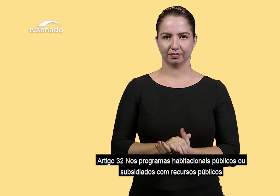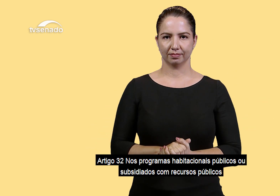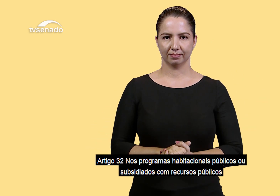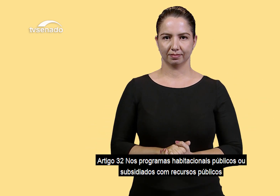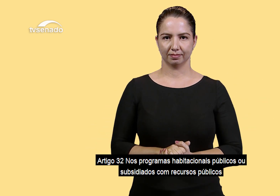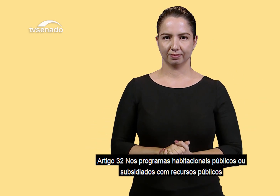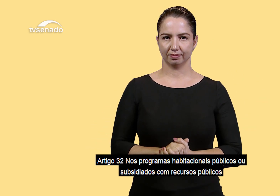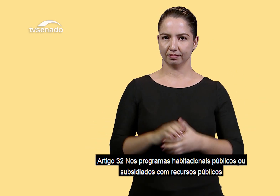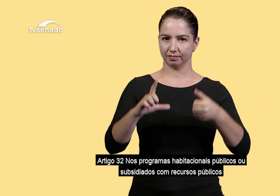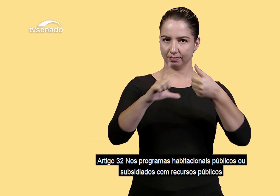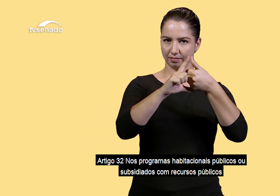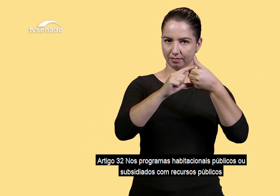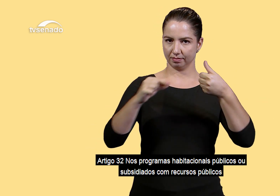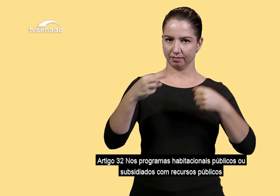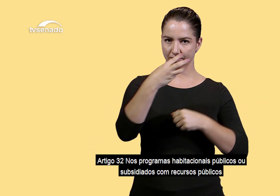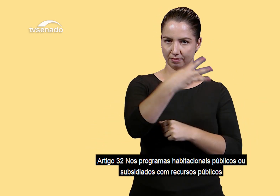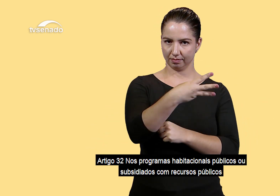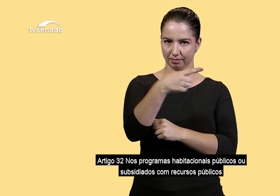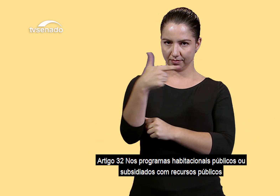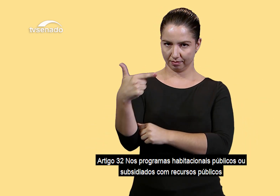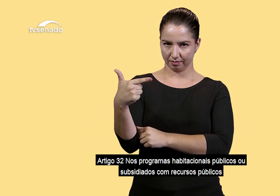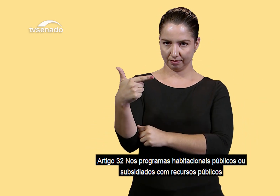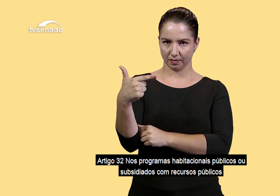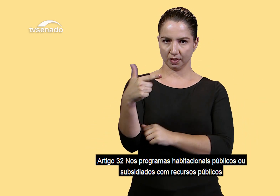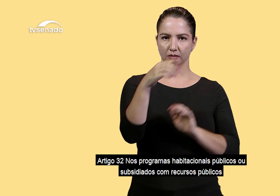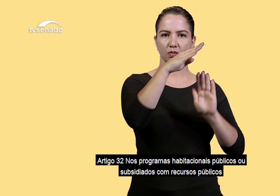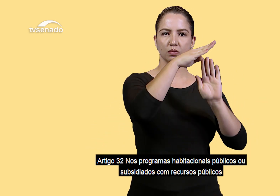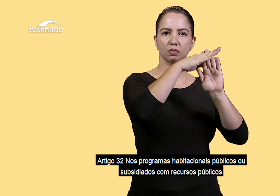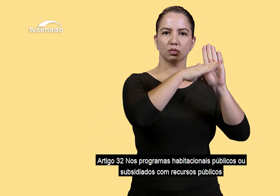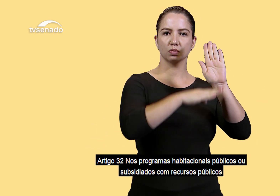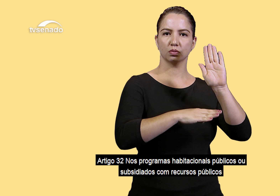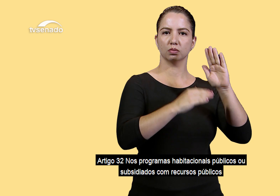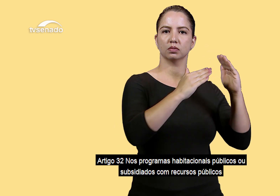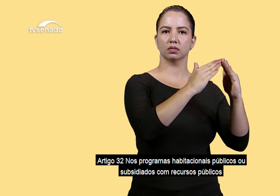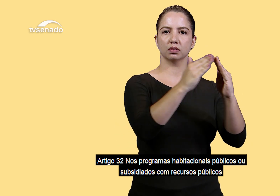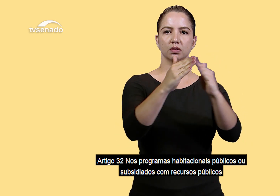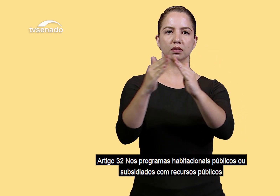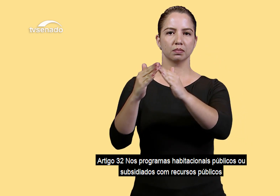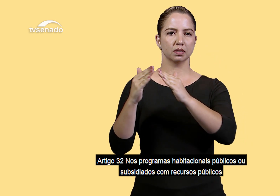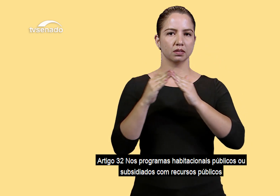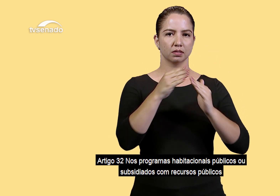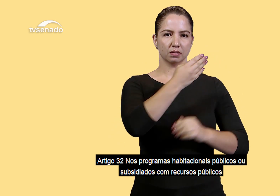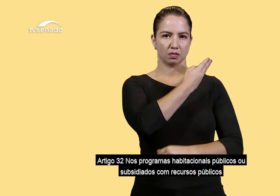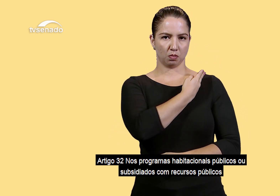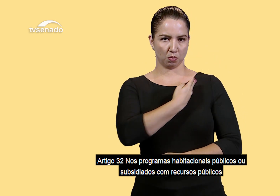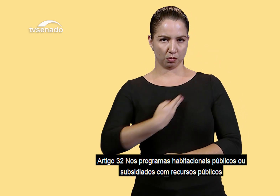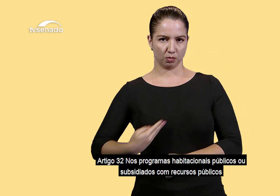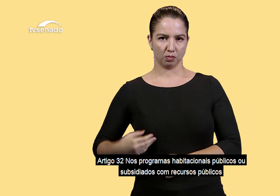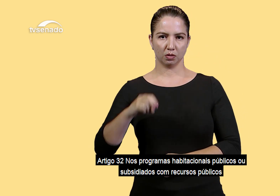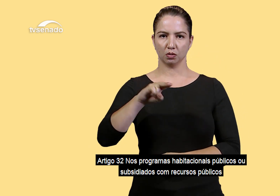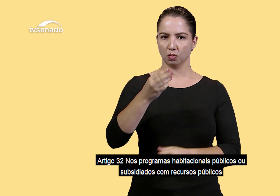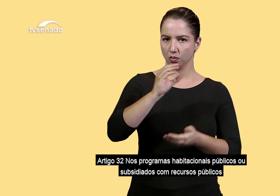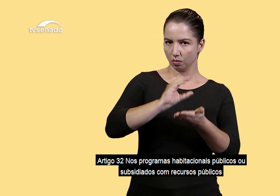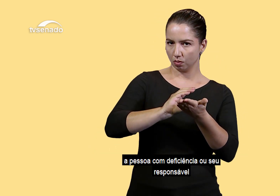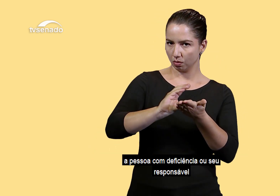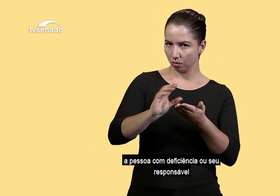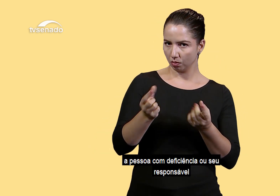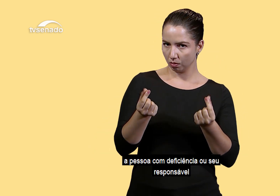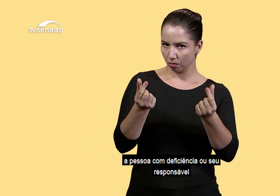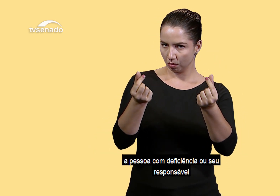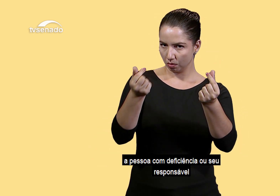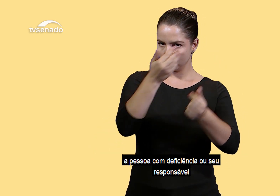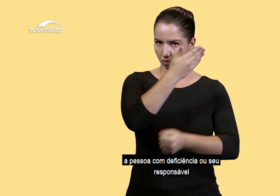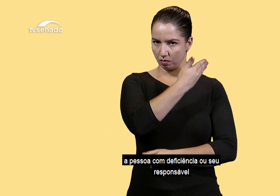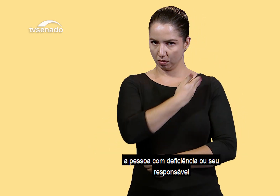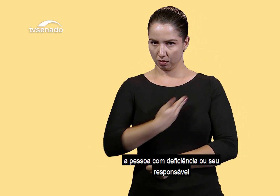Artigo 32. Nos programas habitacionais públicos ou subsidiados com recursos públicos, a